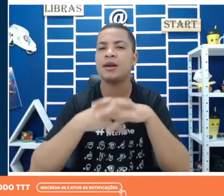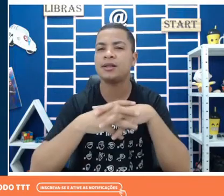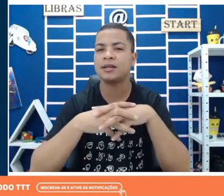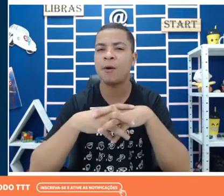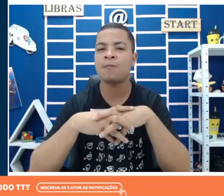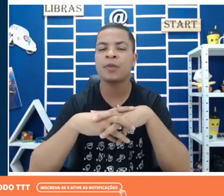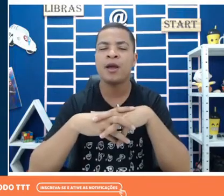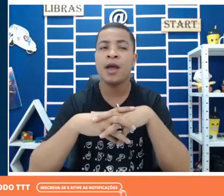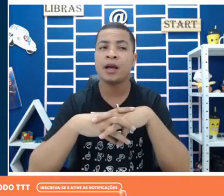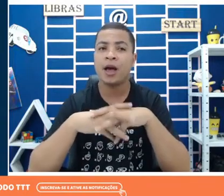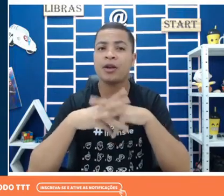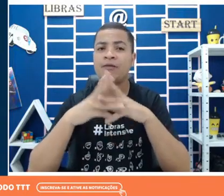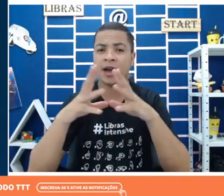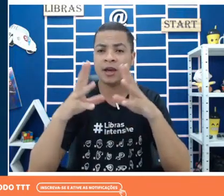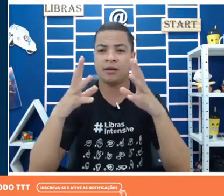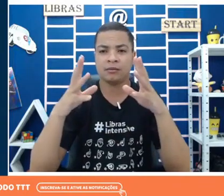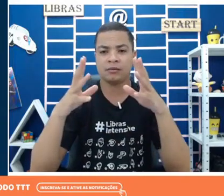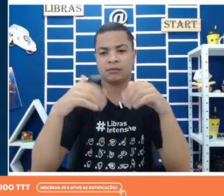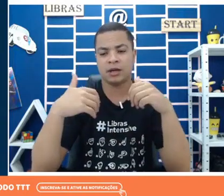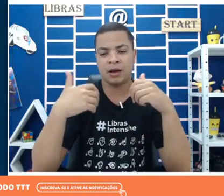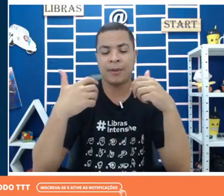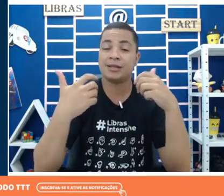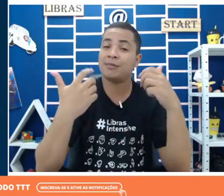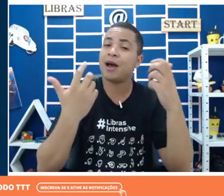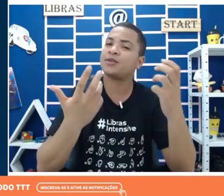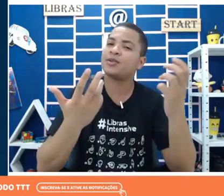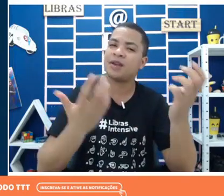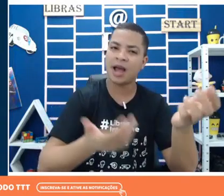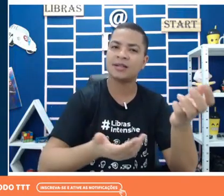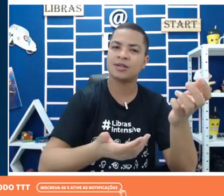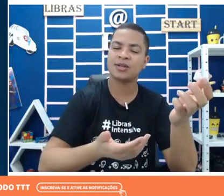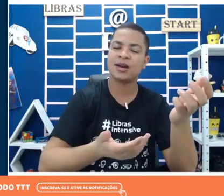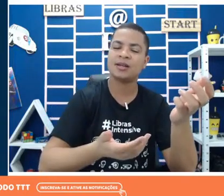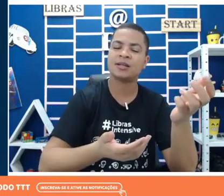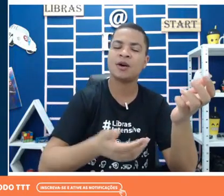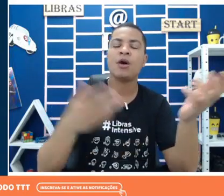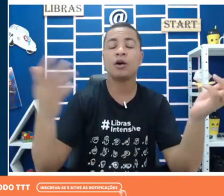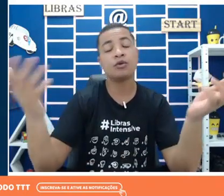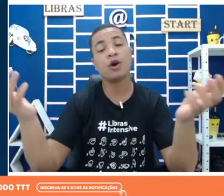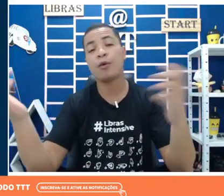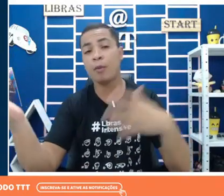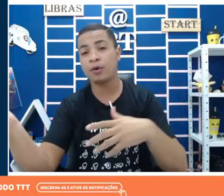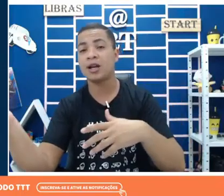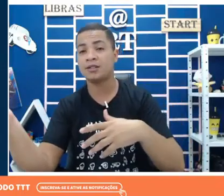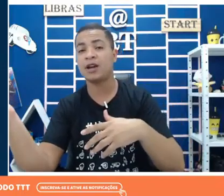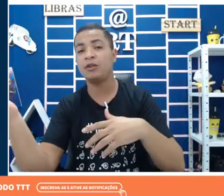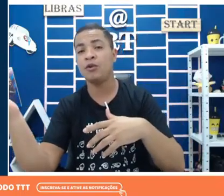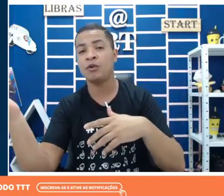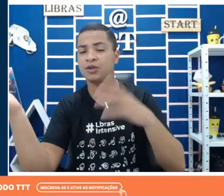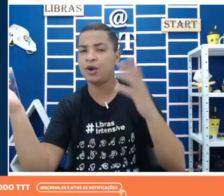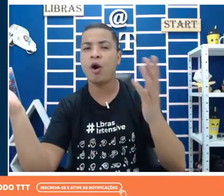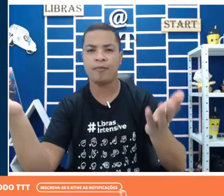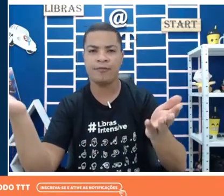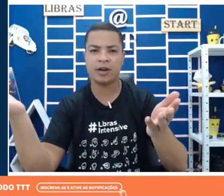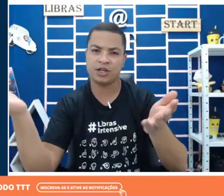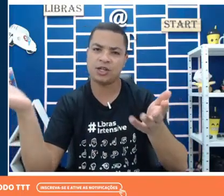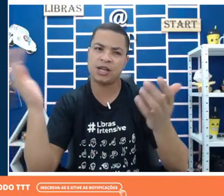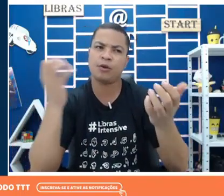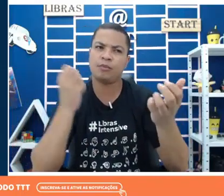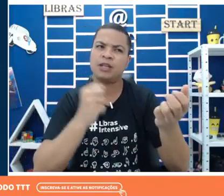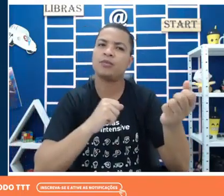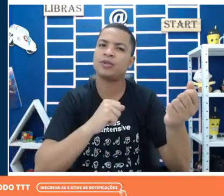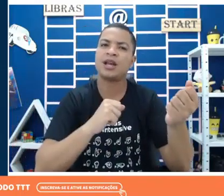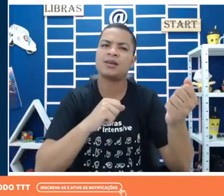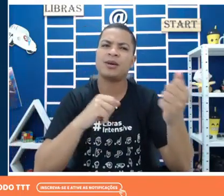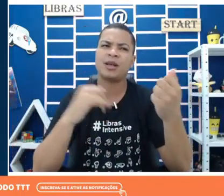na sua sinalização. É claro que vai aparecer mais os sinais na sua sinalização do que o próprio classificador. Isso é óbvio, né? A gente